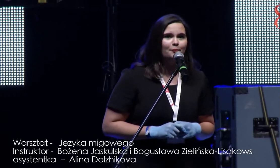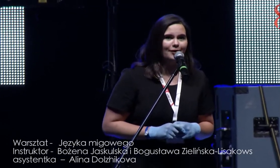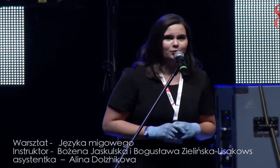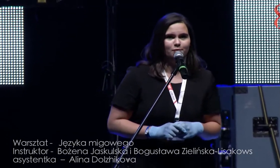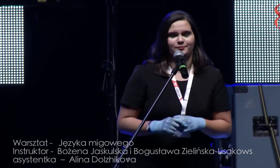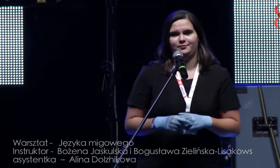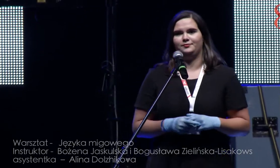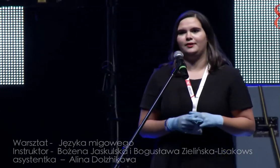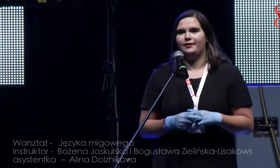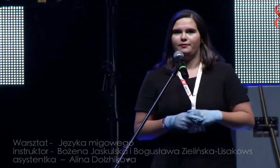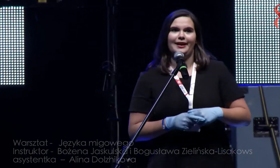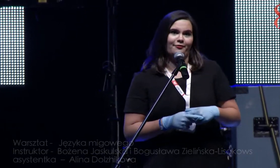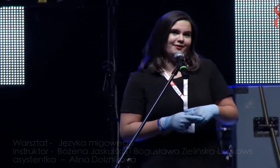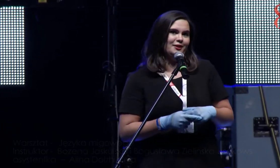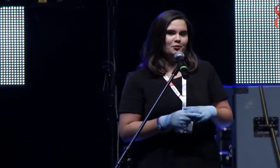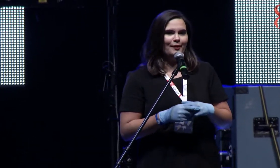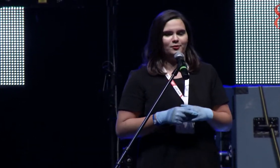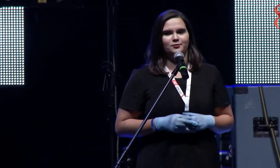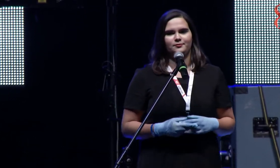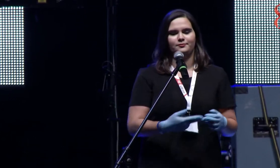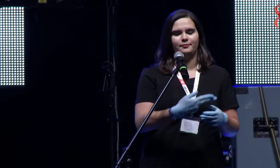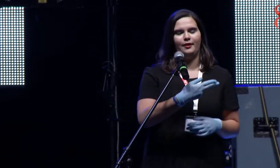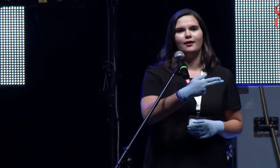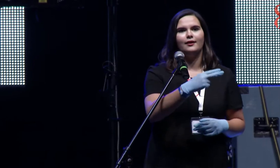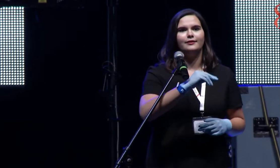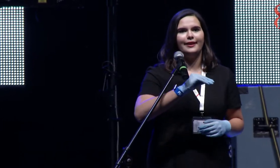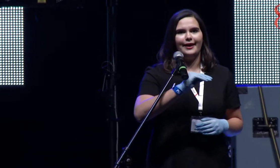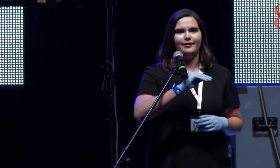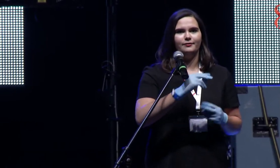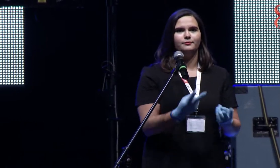Patu. Refren hymnu Patu. Nie.